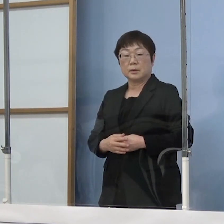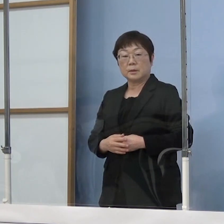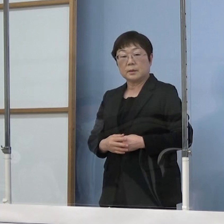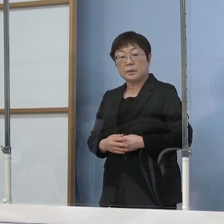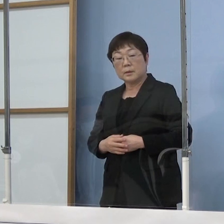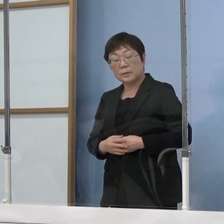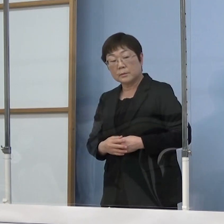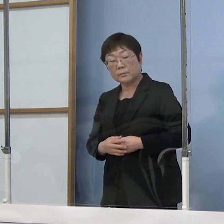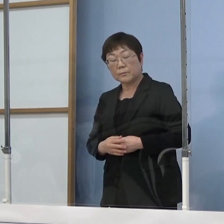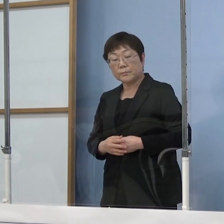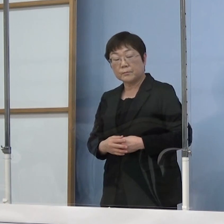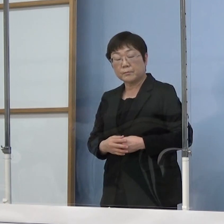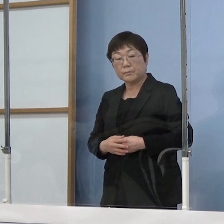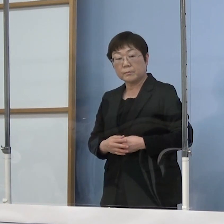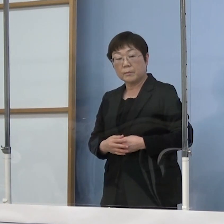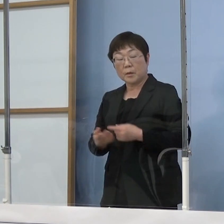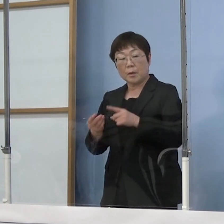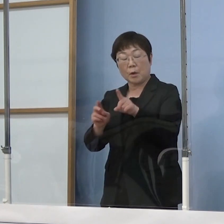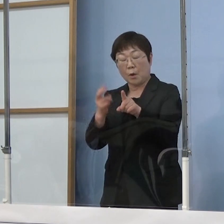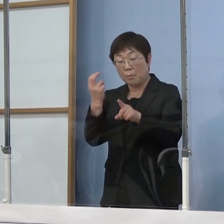あのモニタリングを、